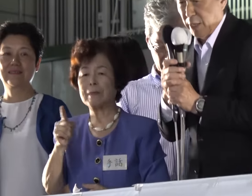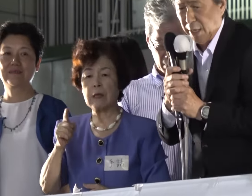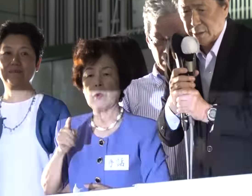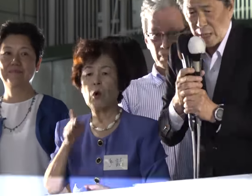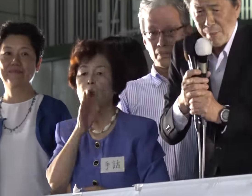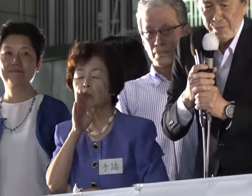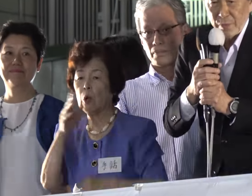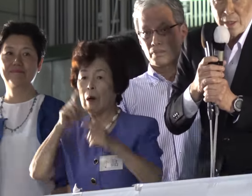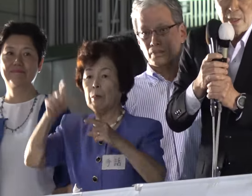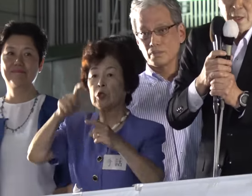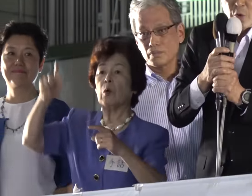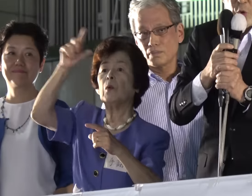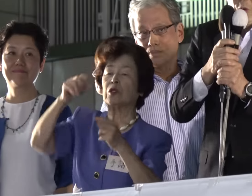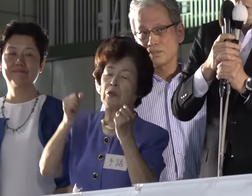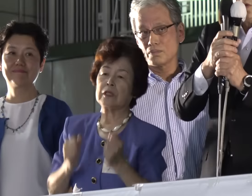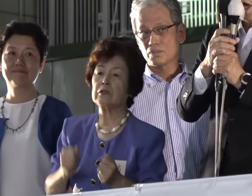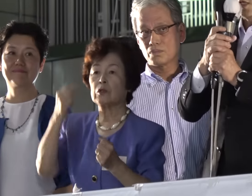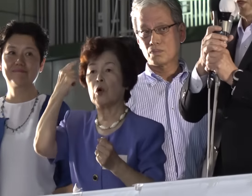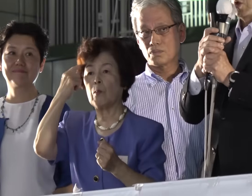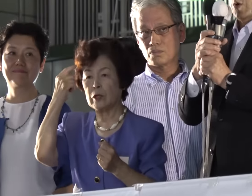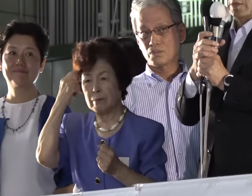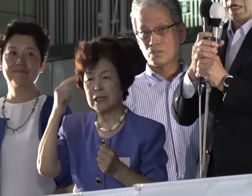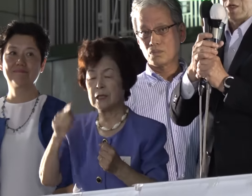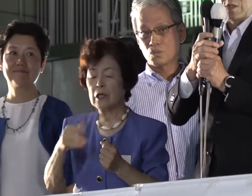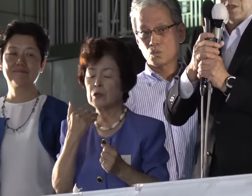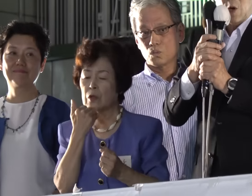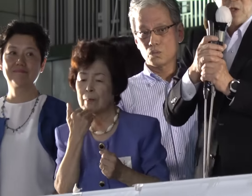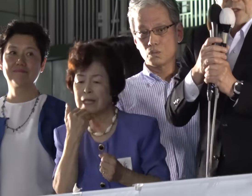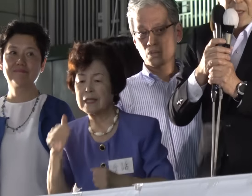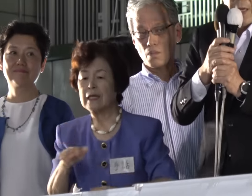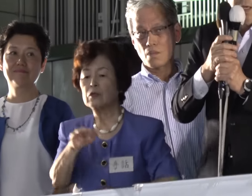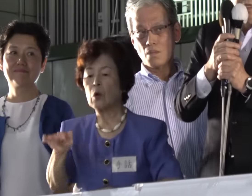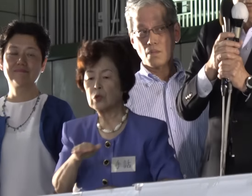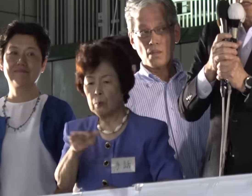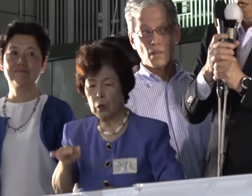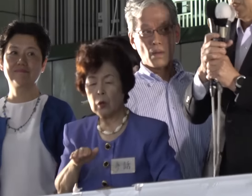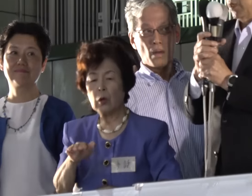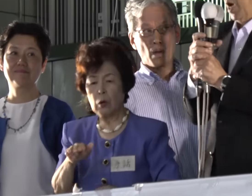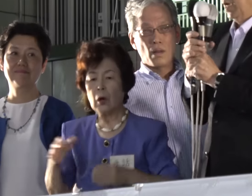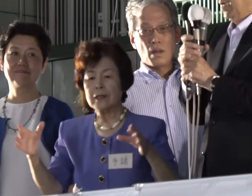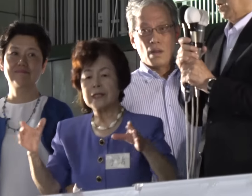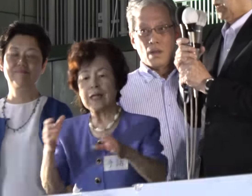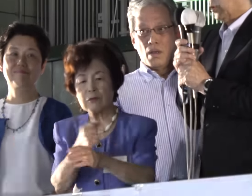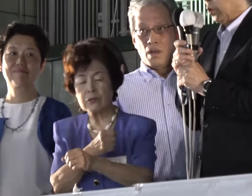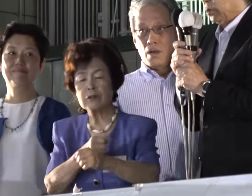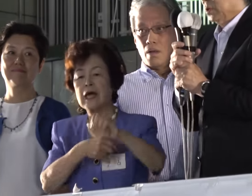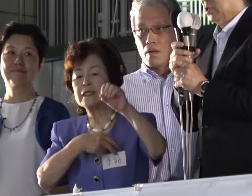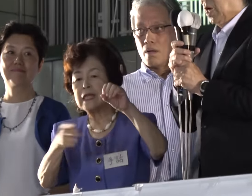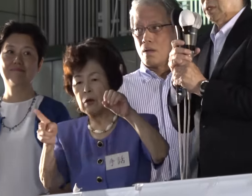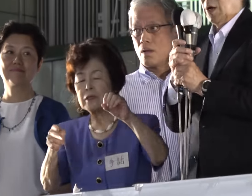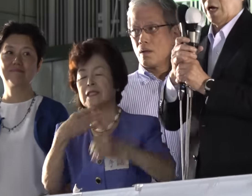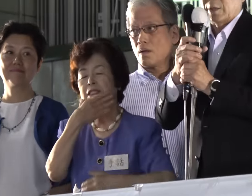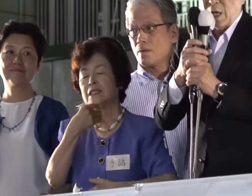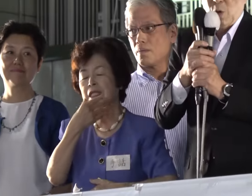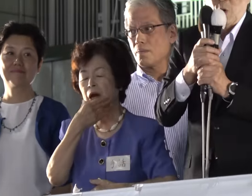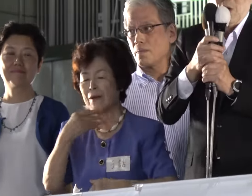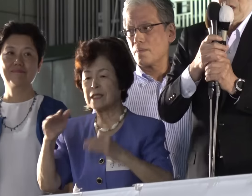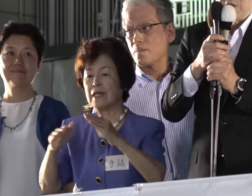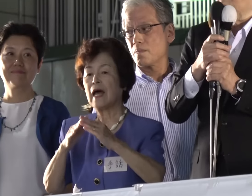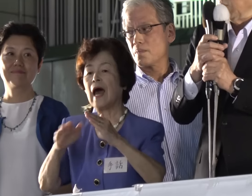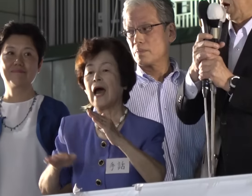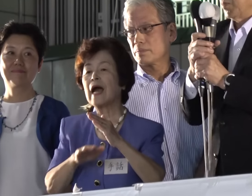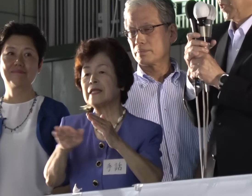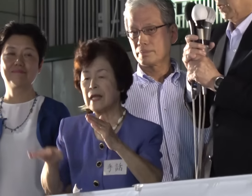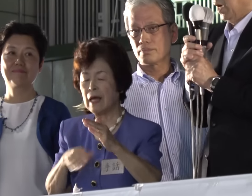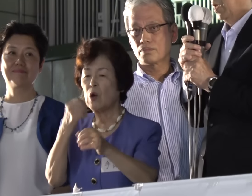がいるんじゃないですか。この待機児童はぜひゼロにして、幸せな家族、幸せな家庭を